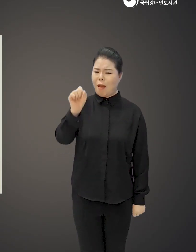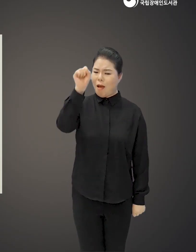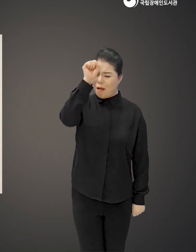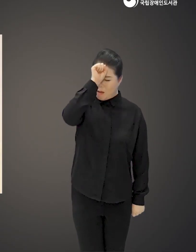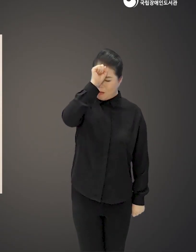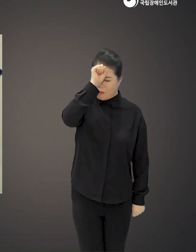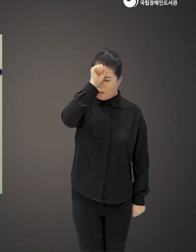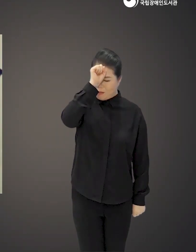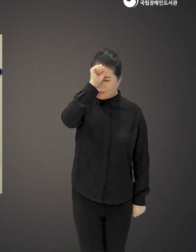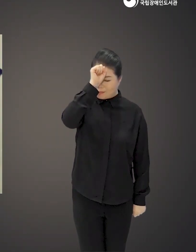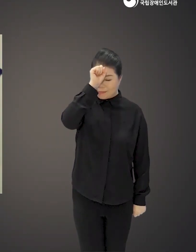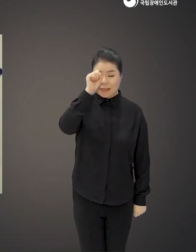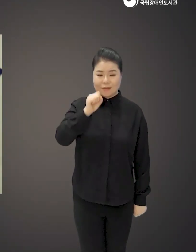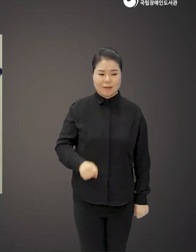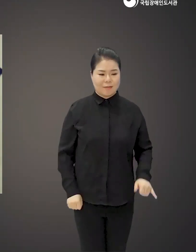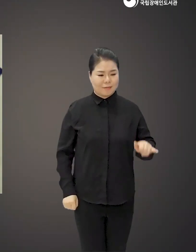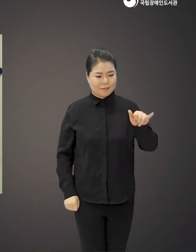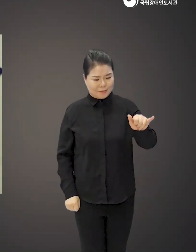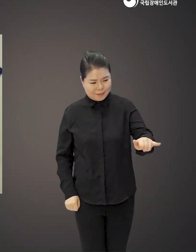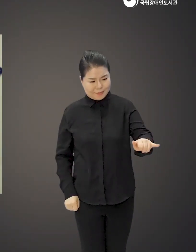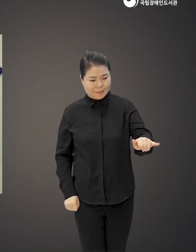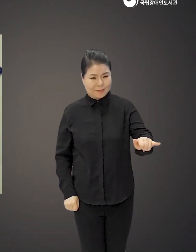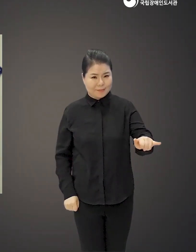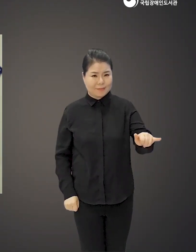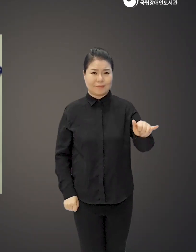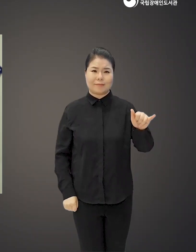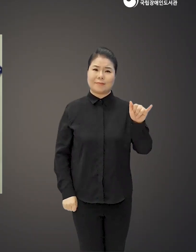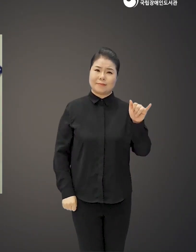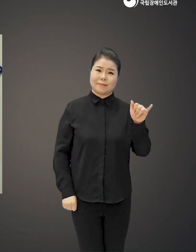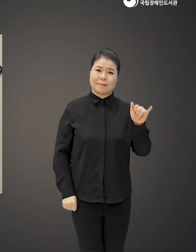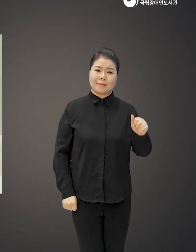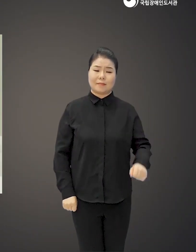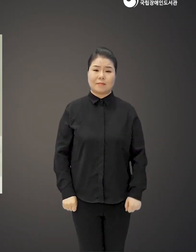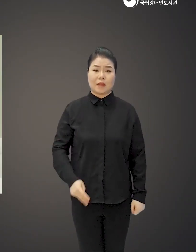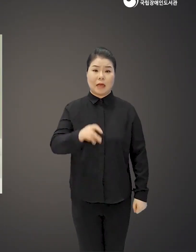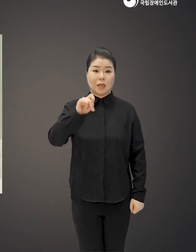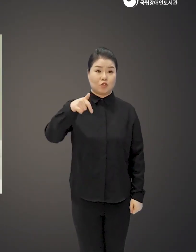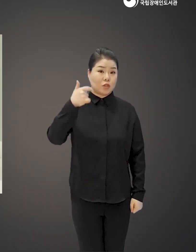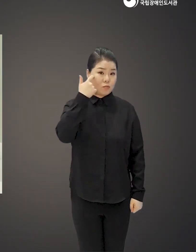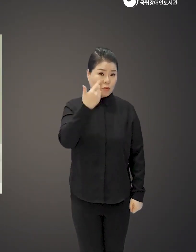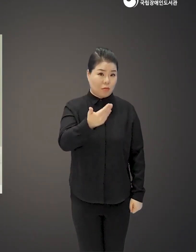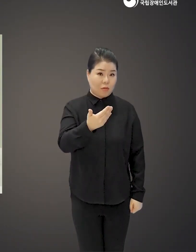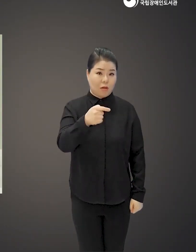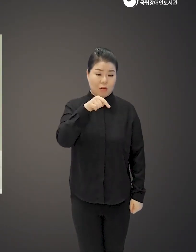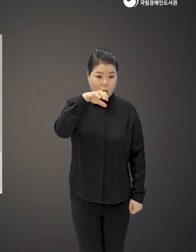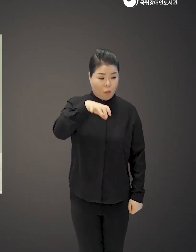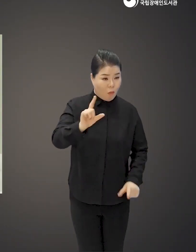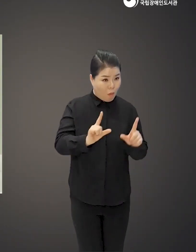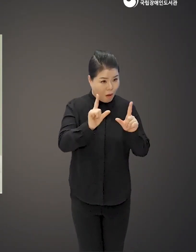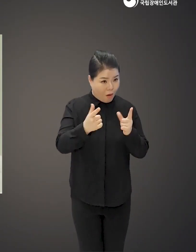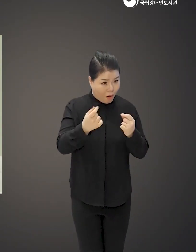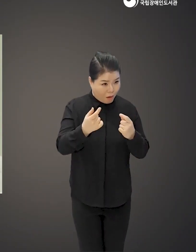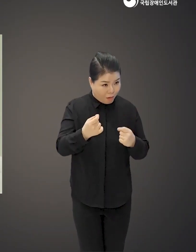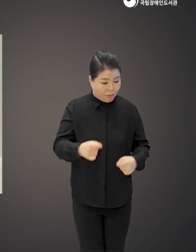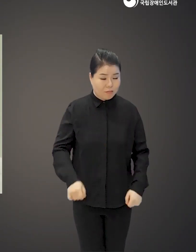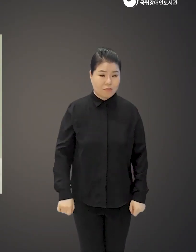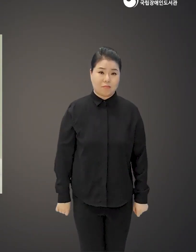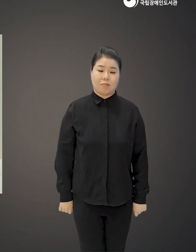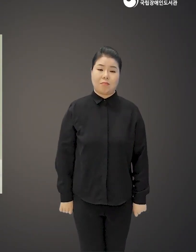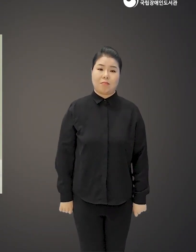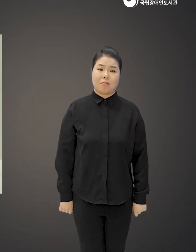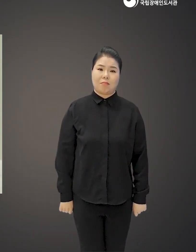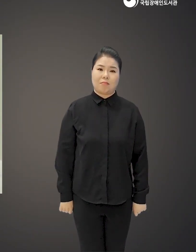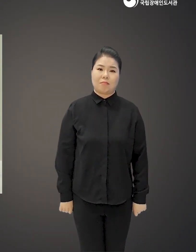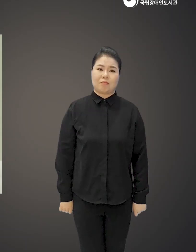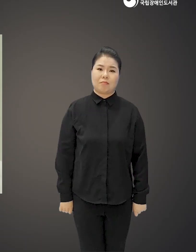나타났으니 맙소사. 그는 전화기를 잡았다. 그들이 여기 눌러 앉을 것 같아요?